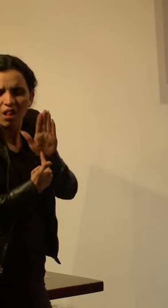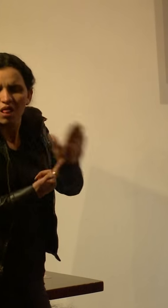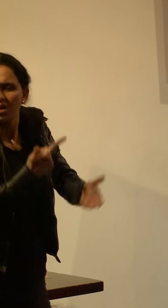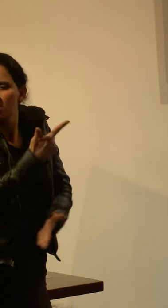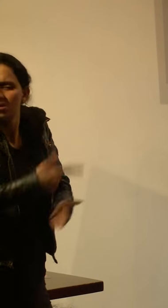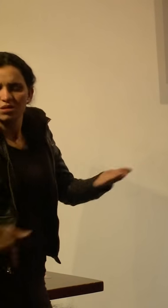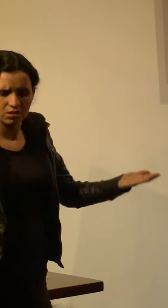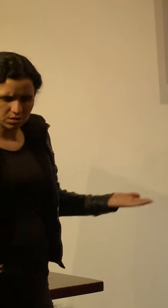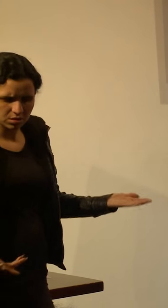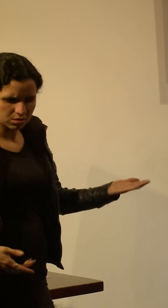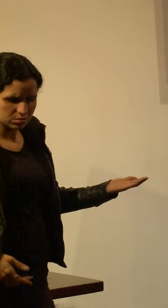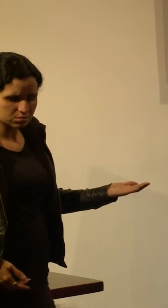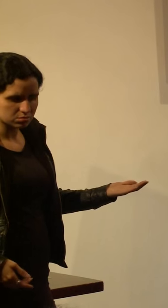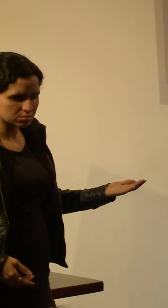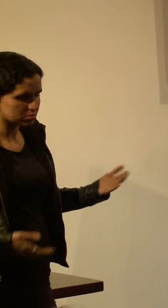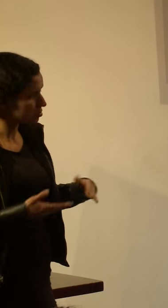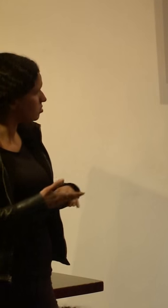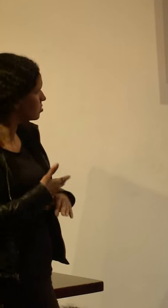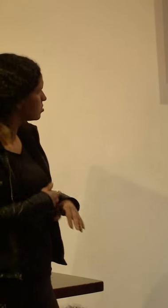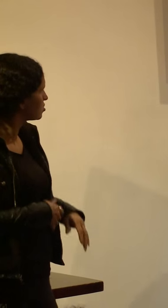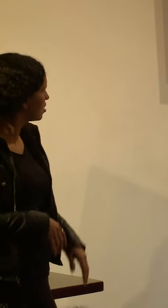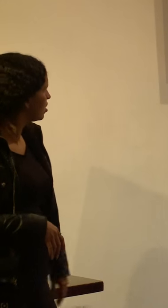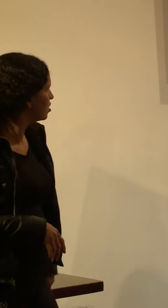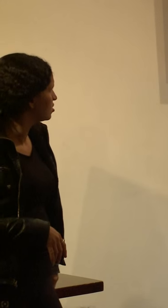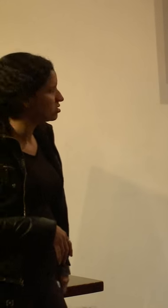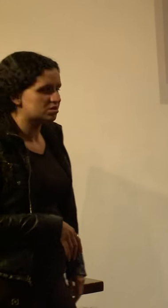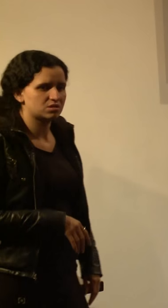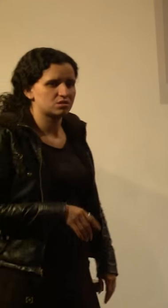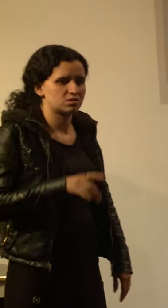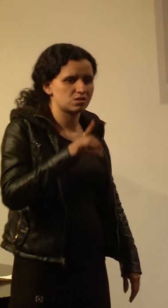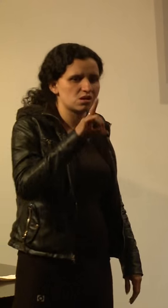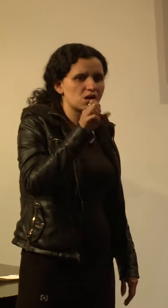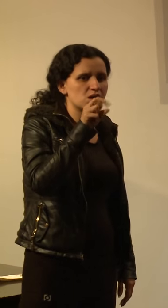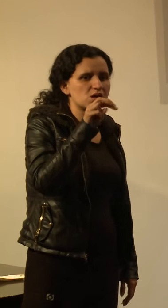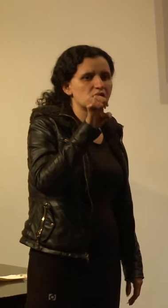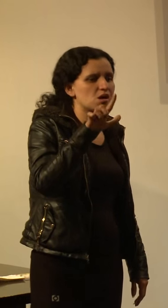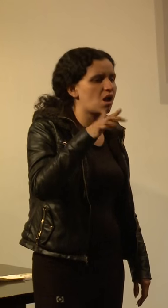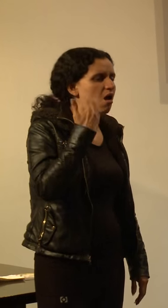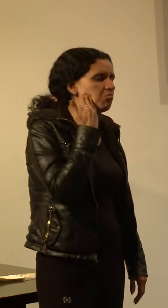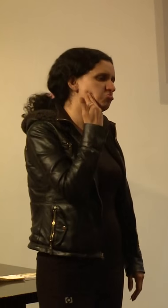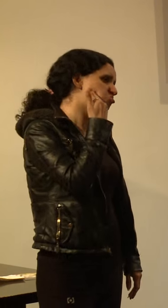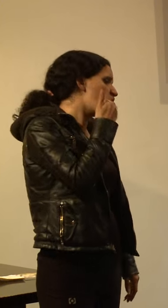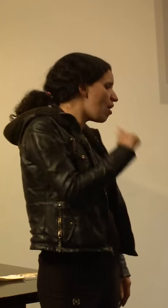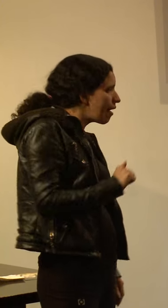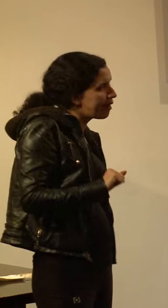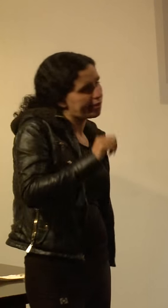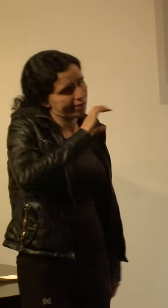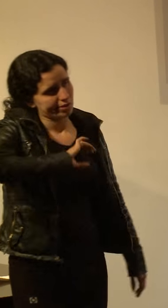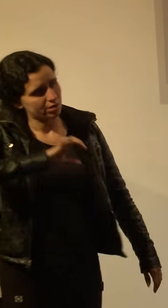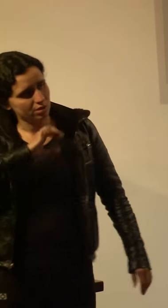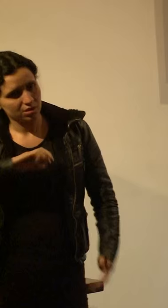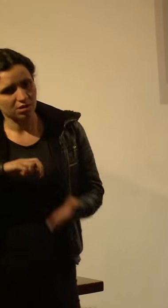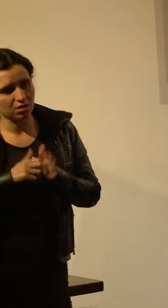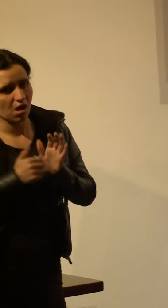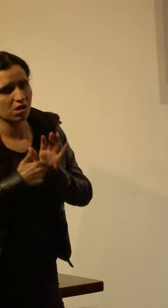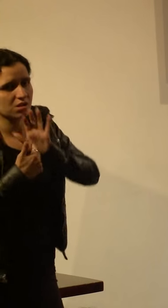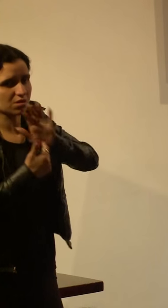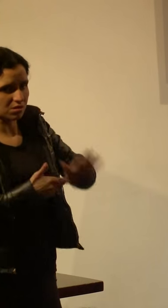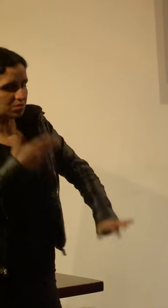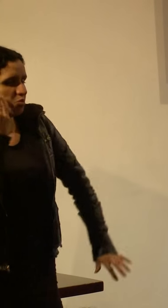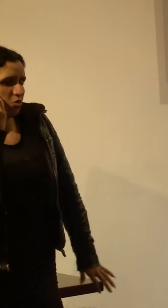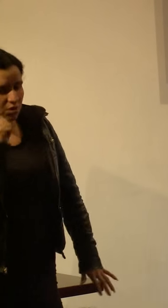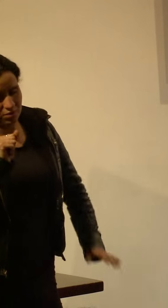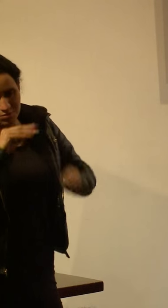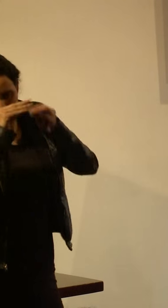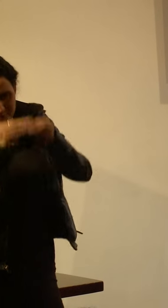que representa. Entonces, cuando habló Daniela, ¿qué representaba la imagen? Una mujer de tales características, está representando, está aludiendo